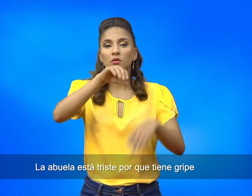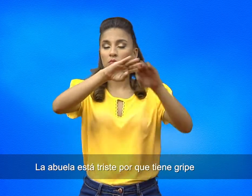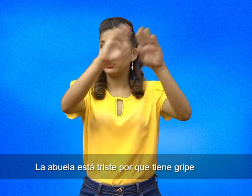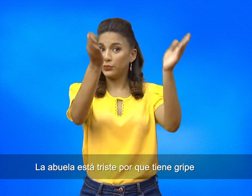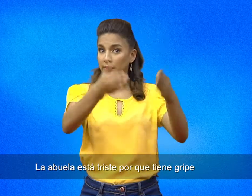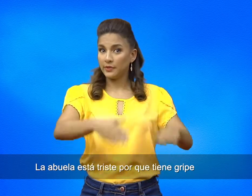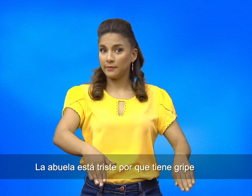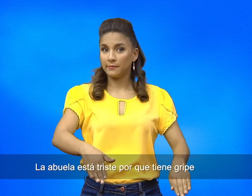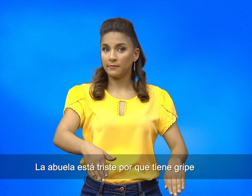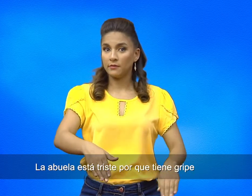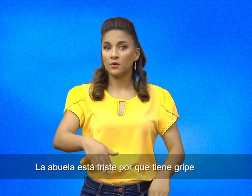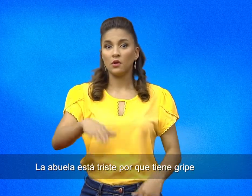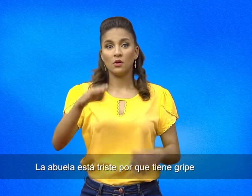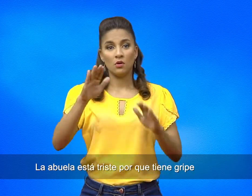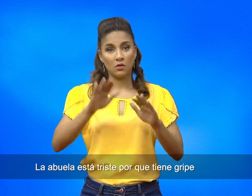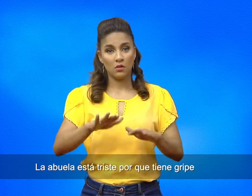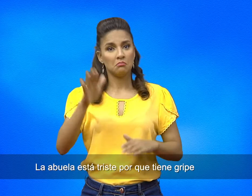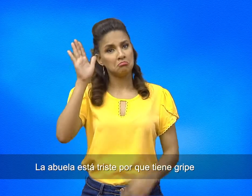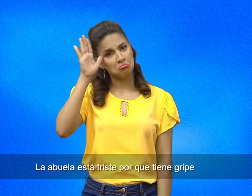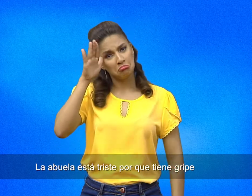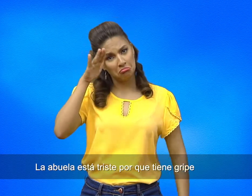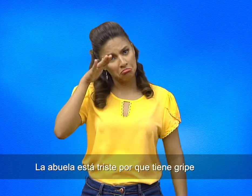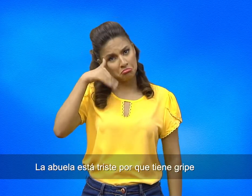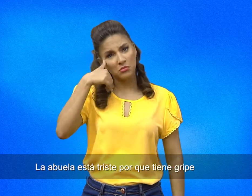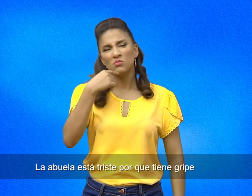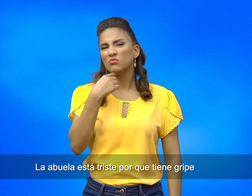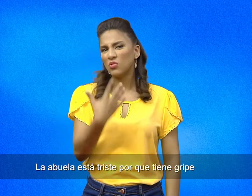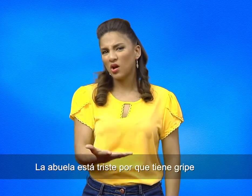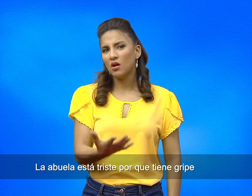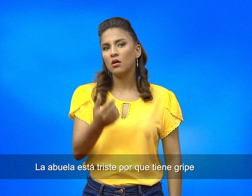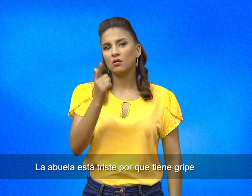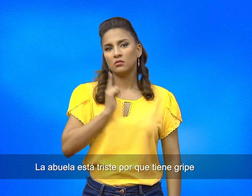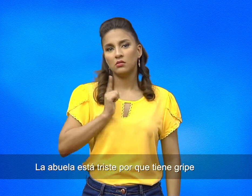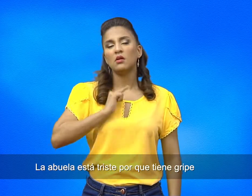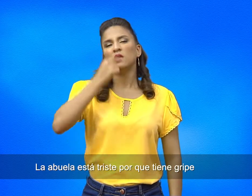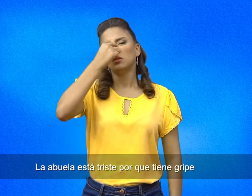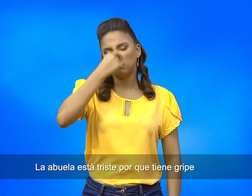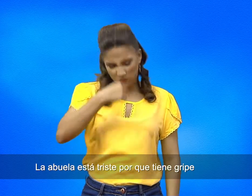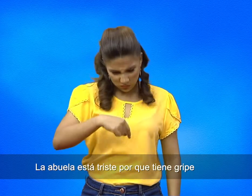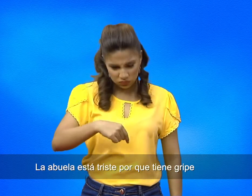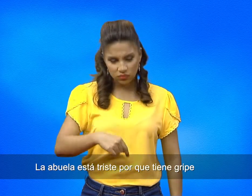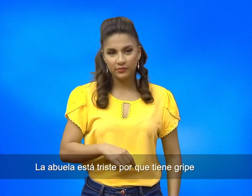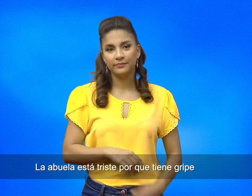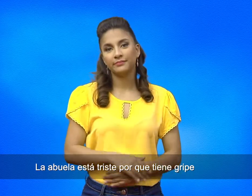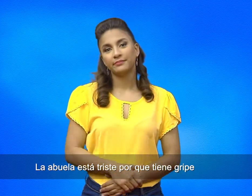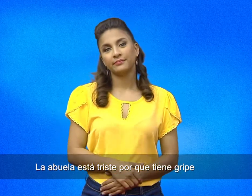la abuela está triste porque tiene gripe